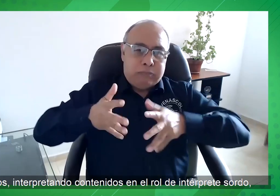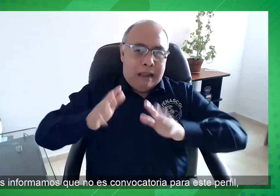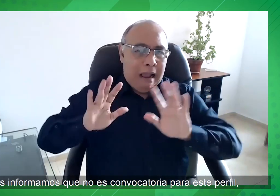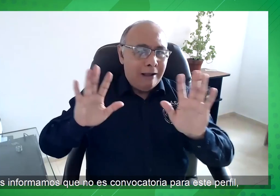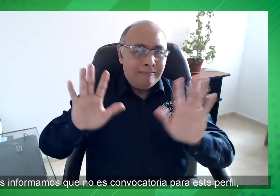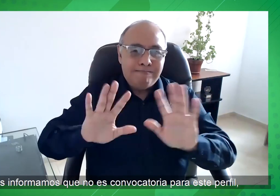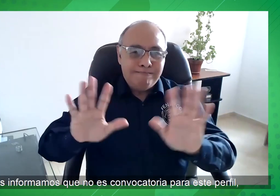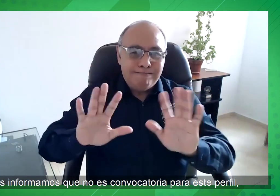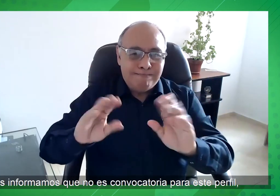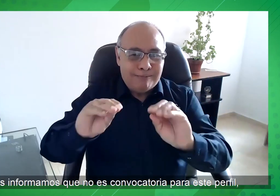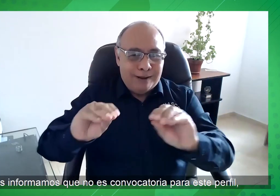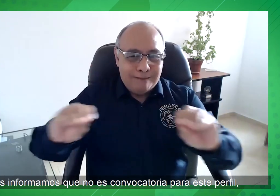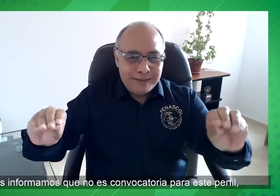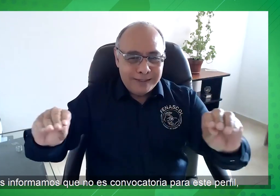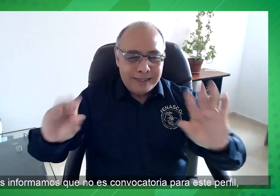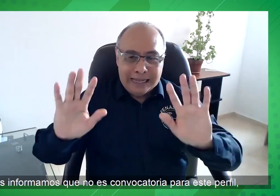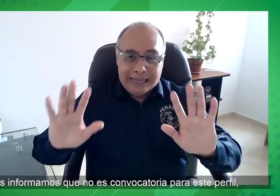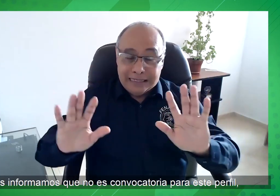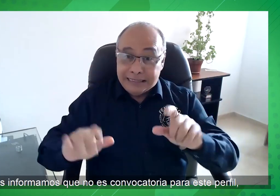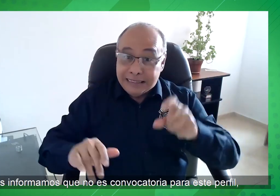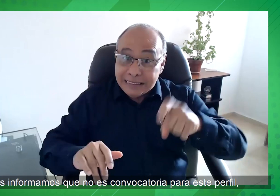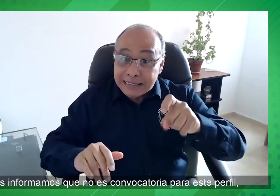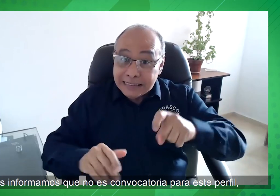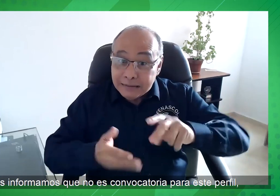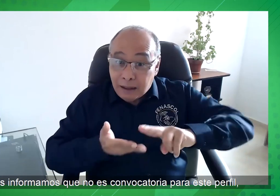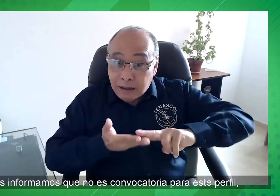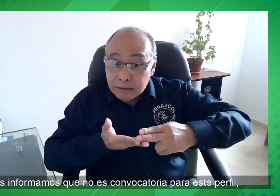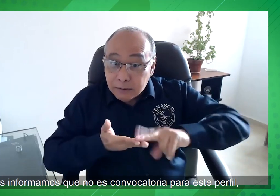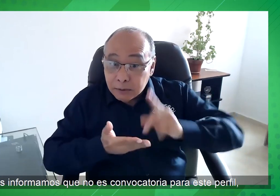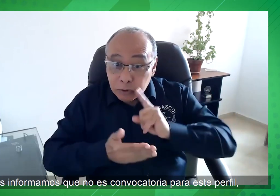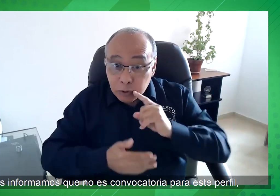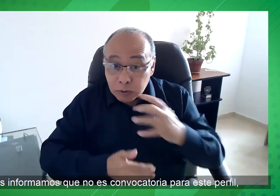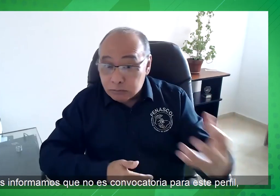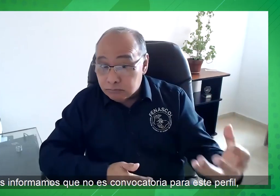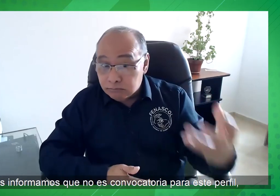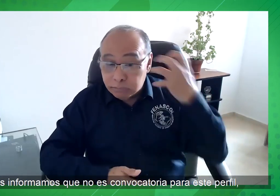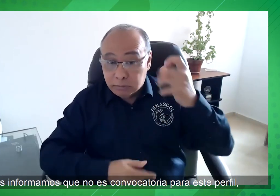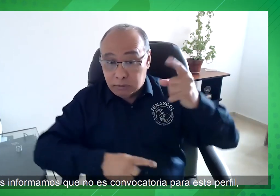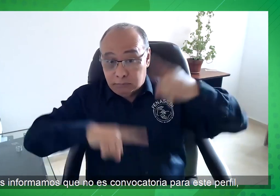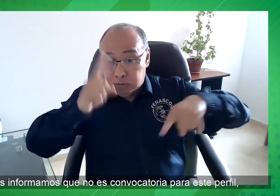Les informamos que no es convocatoria para ese perfil.